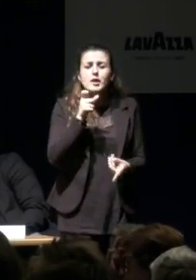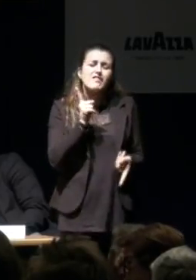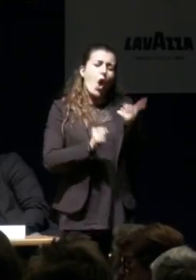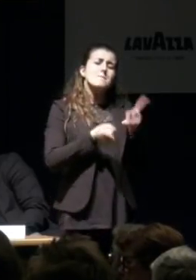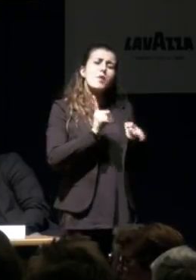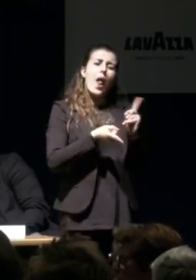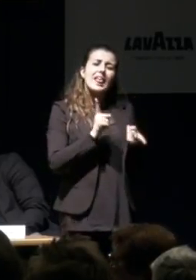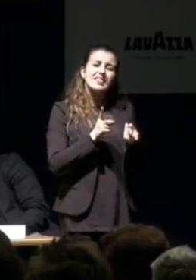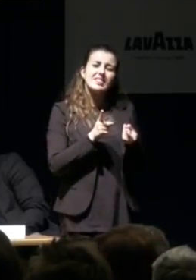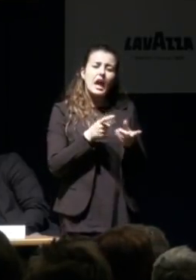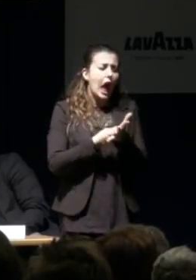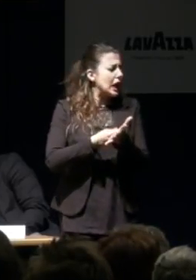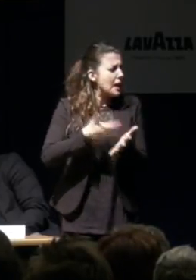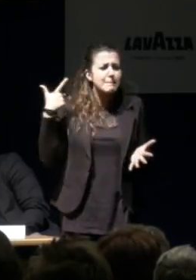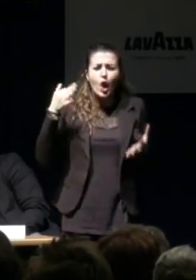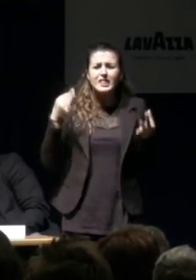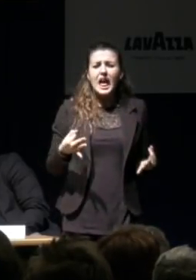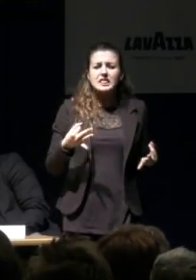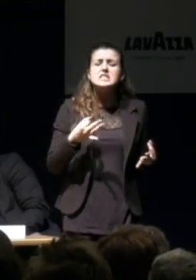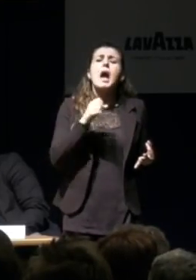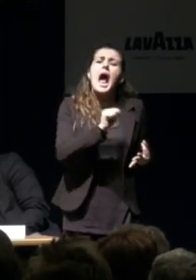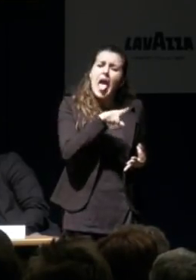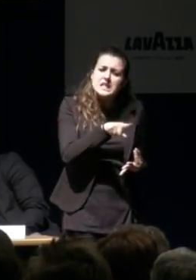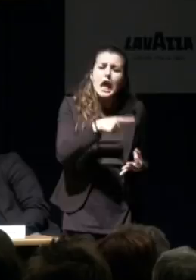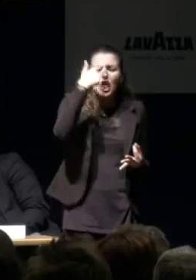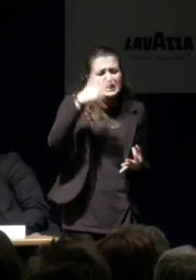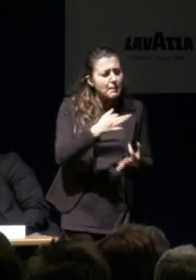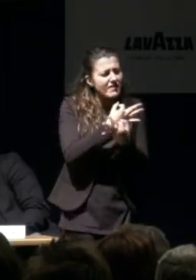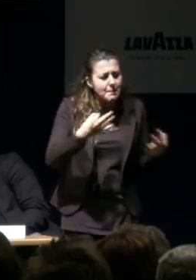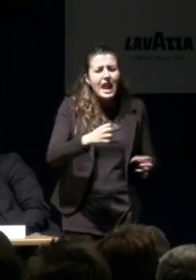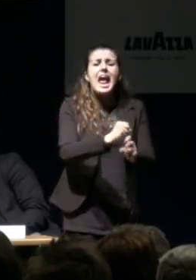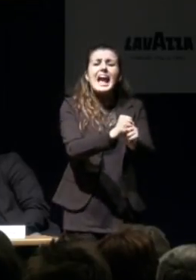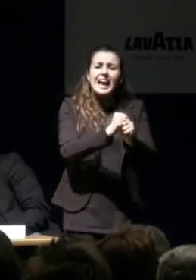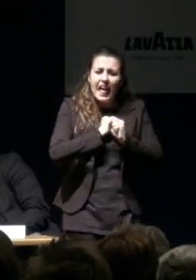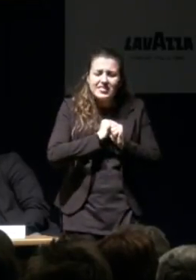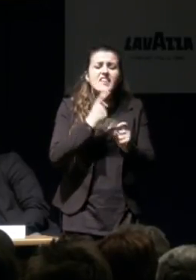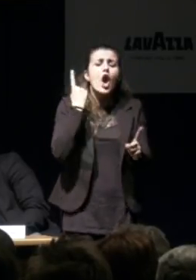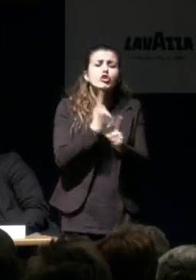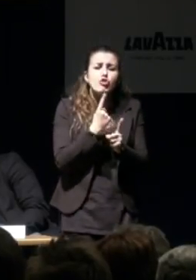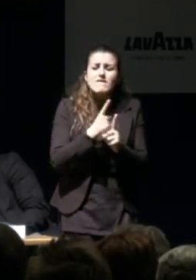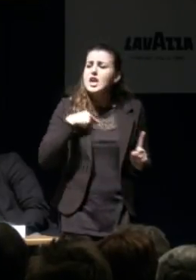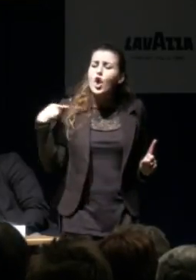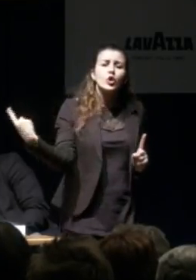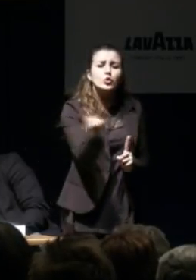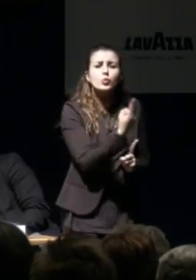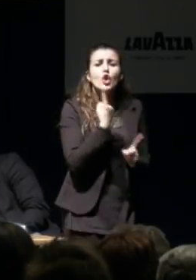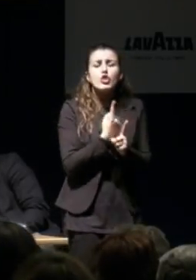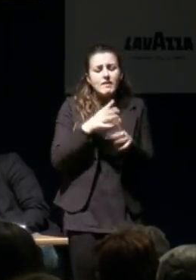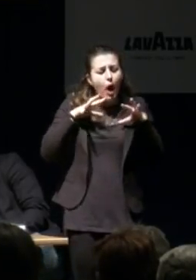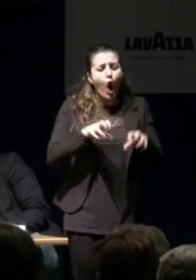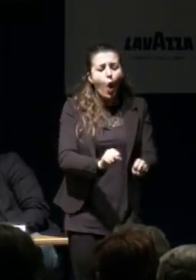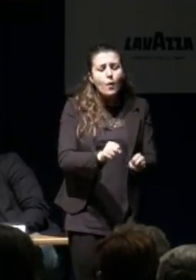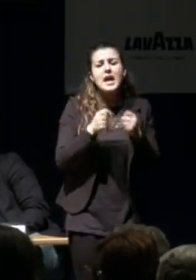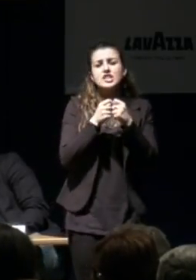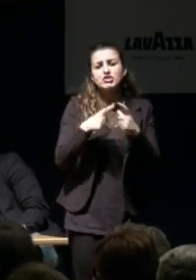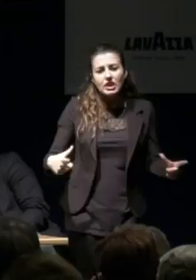è una cosa importantissima lui credeva che fosse dovere nino tutti occuparsi della città